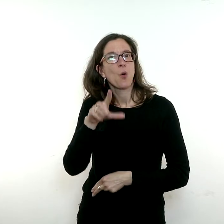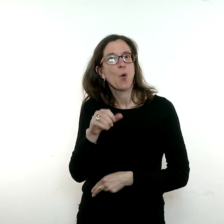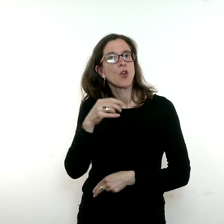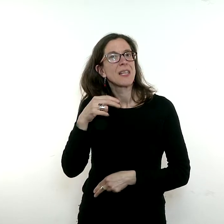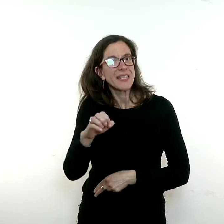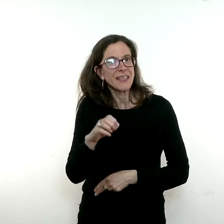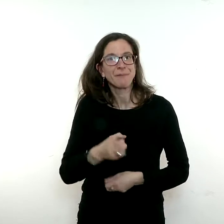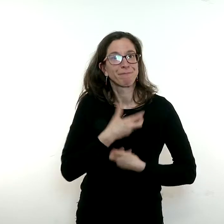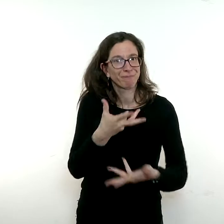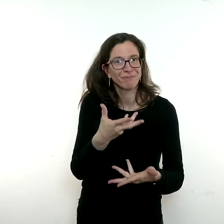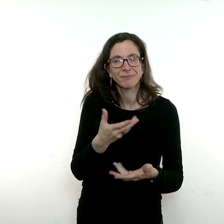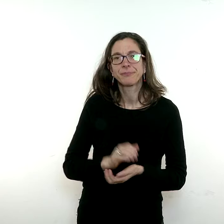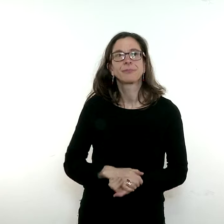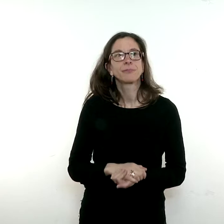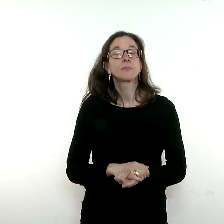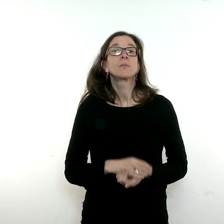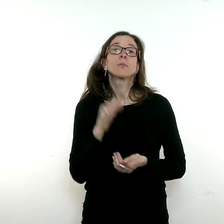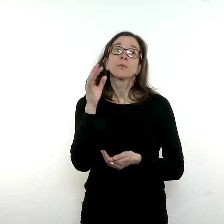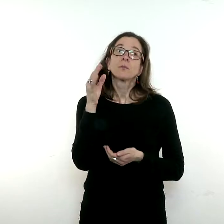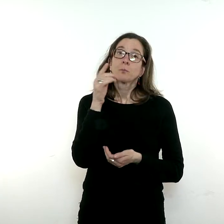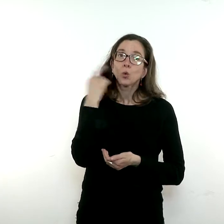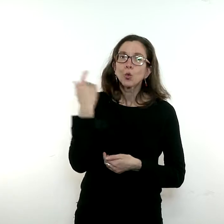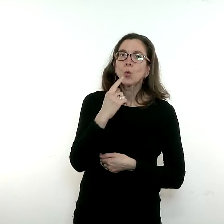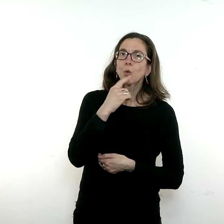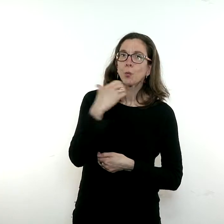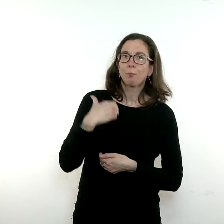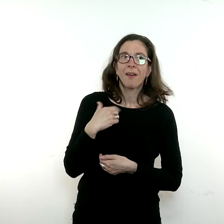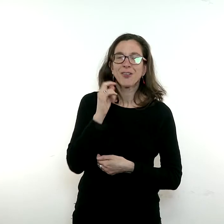Oui, monsieur le maire, chers confrères, donc depuis...